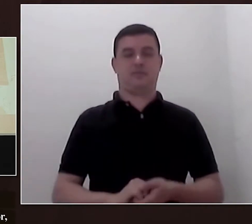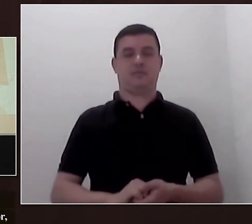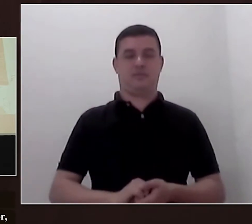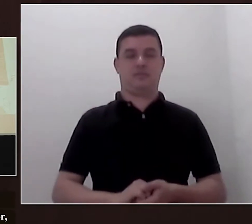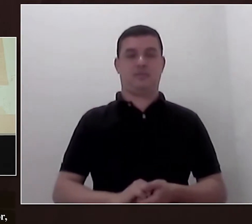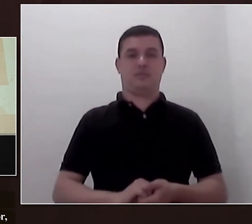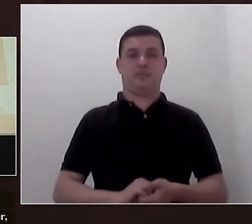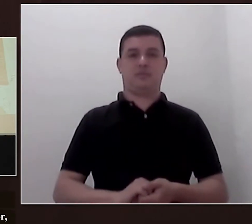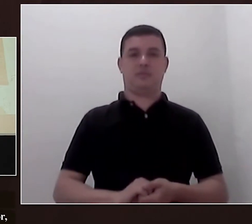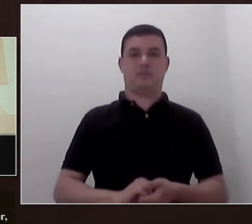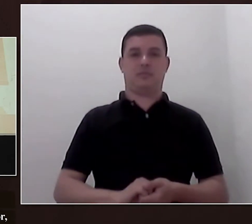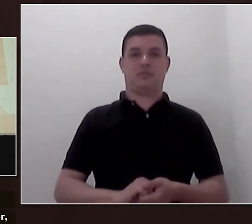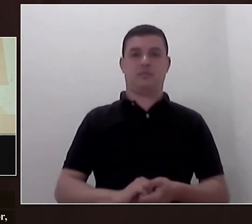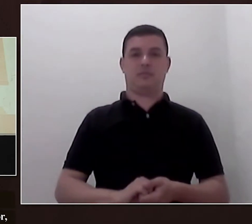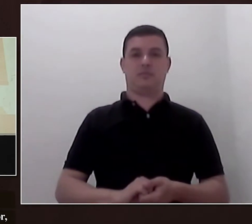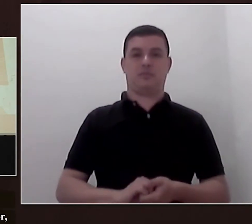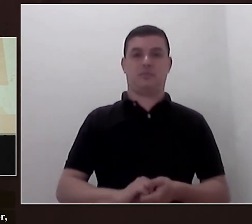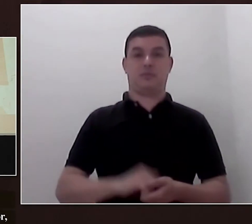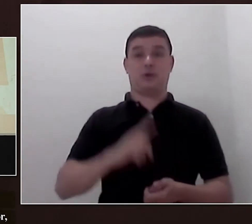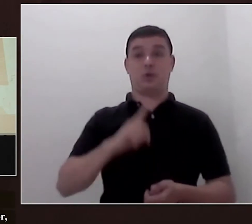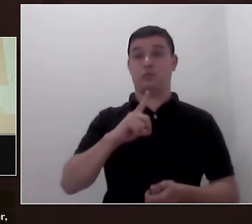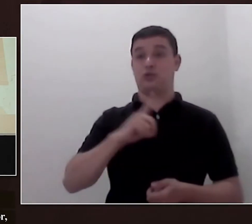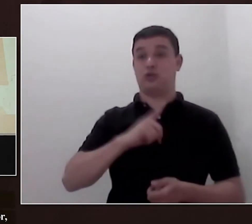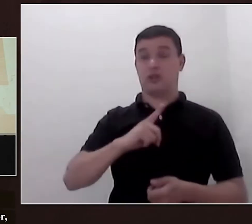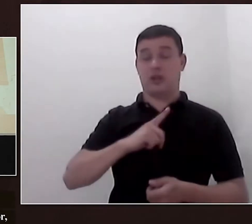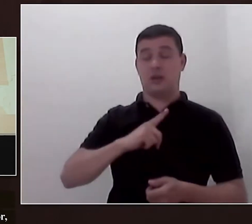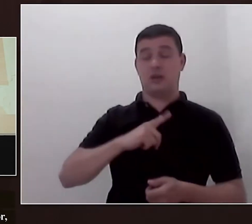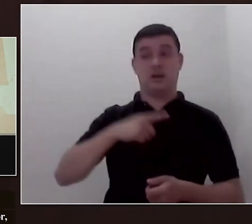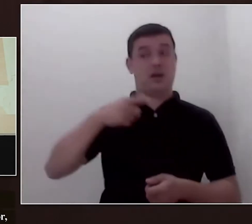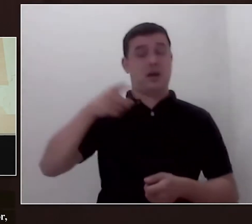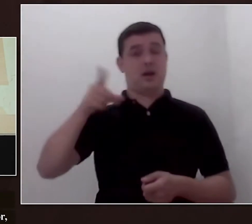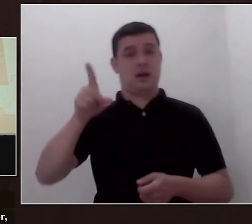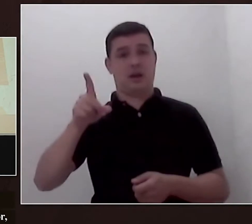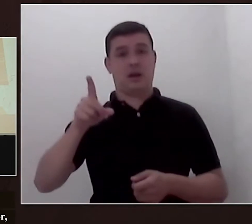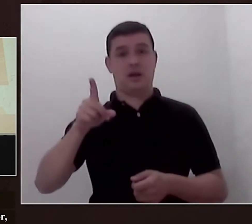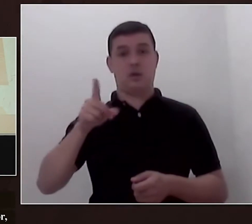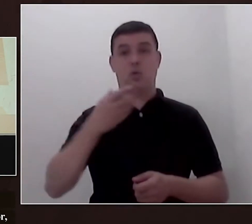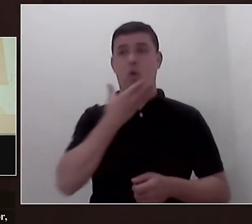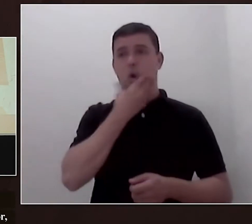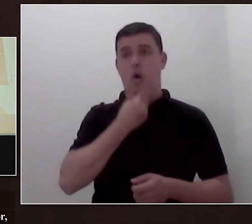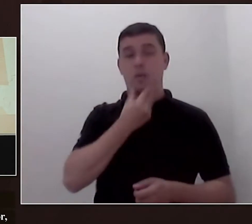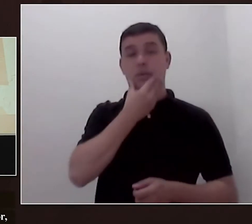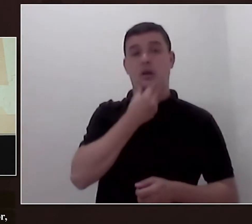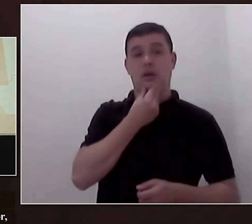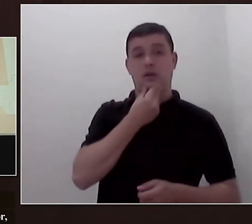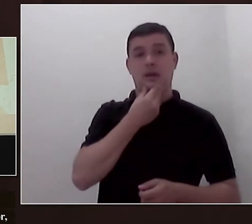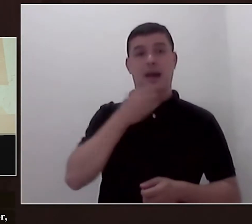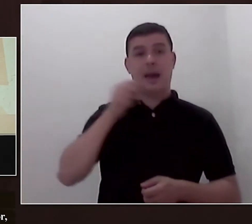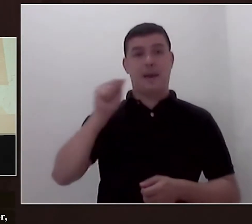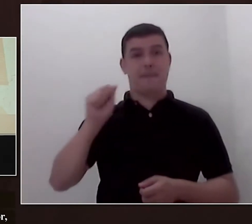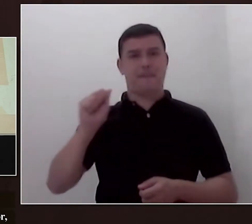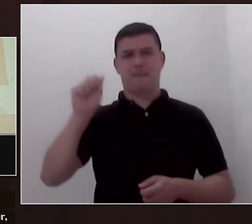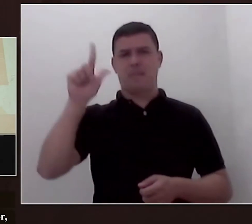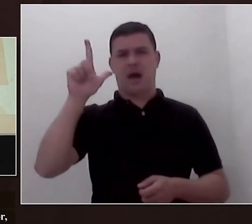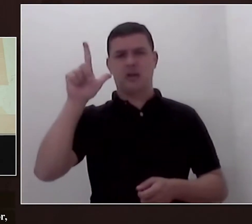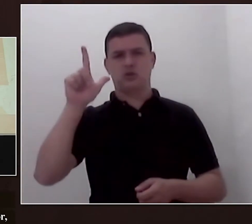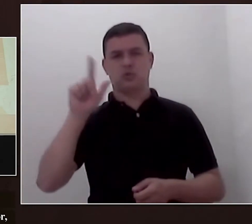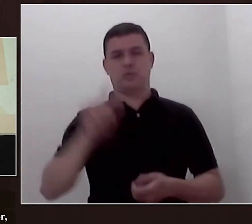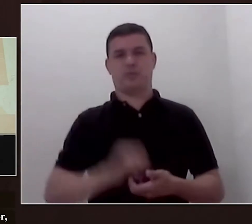menor ao maior, dizendo: esse homem é o poder de Deus, chamado o grande poder.